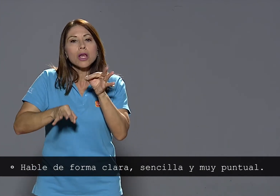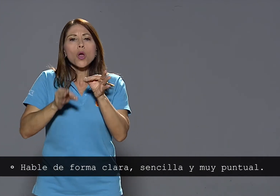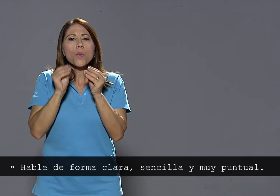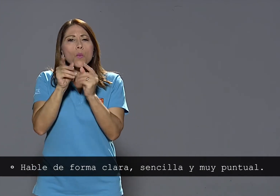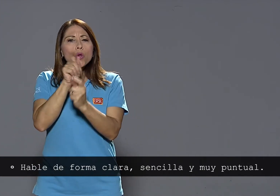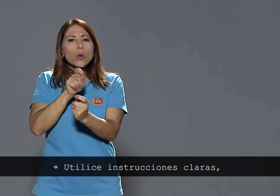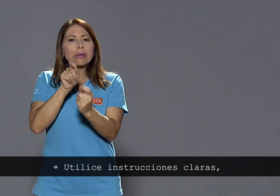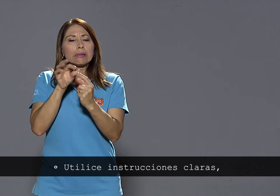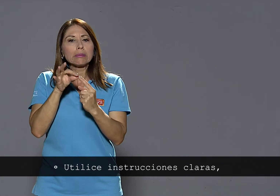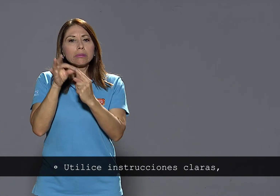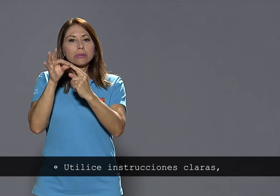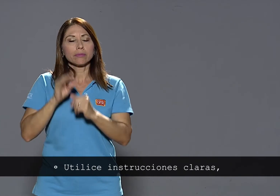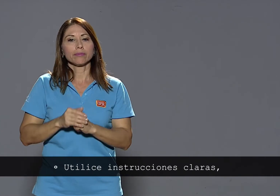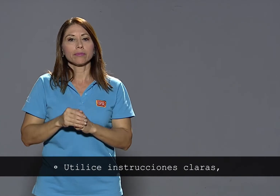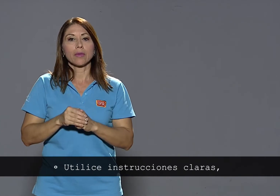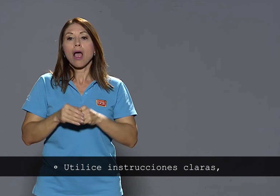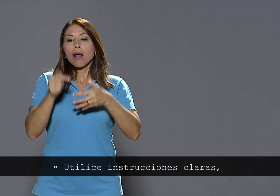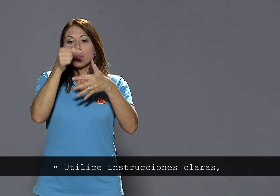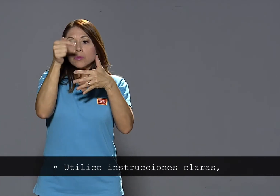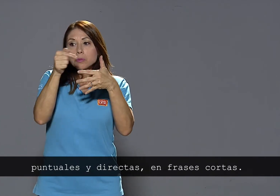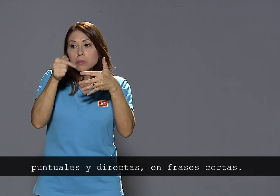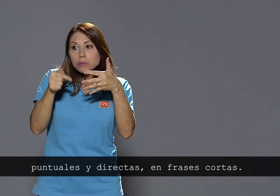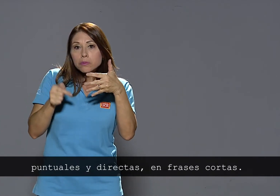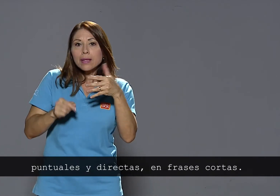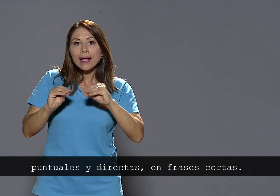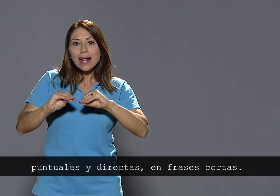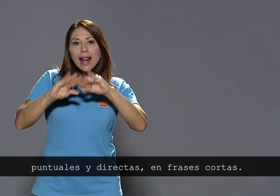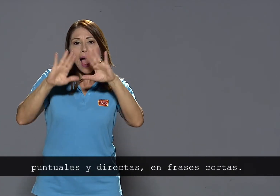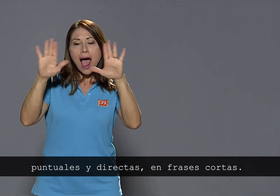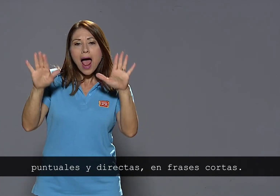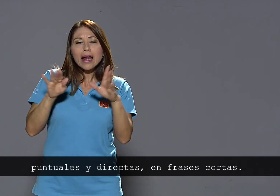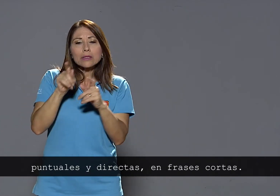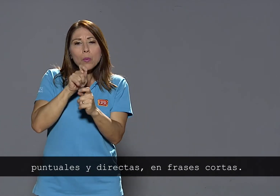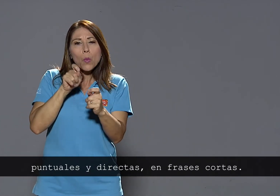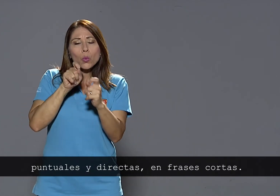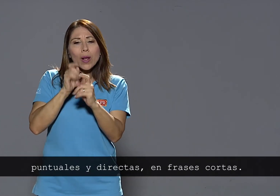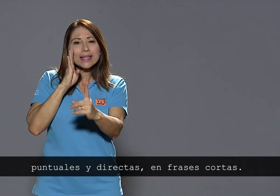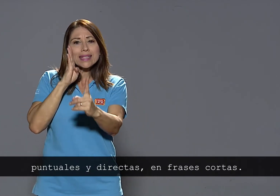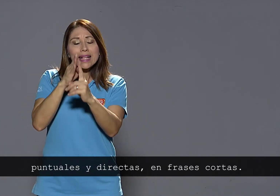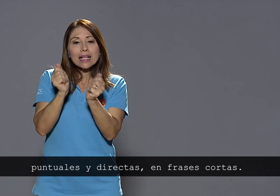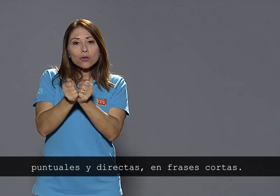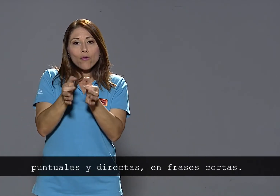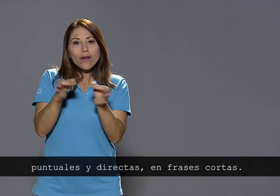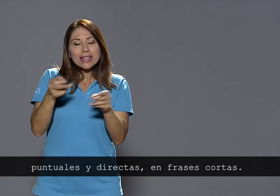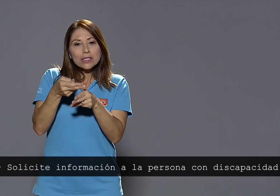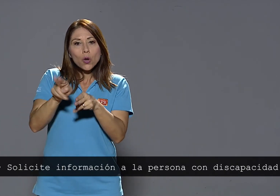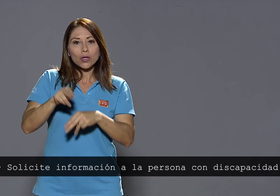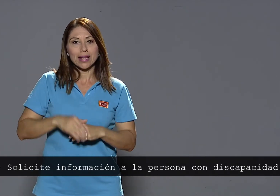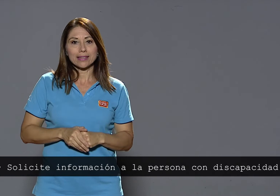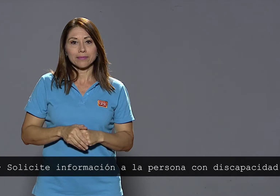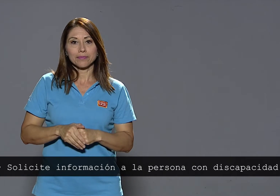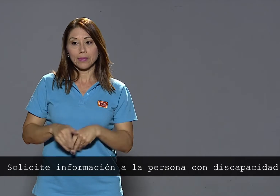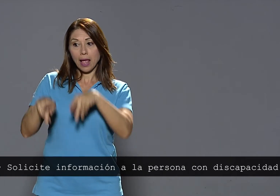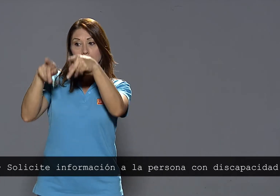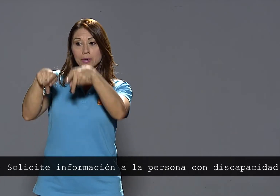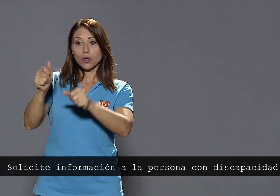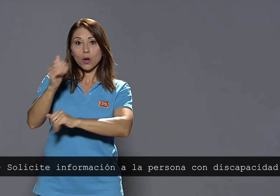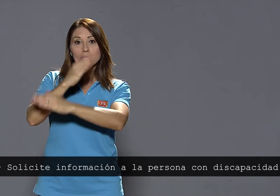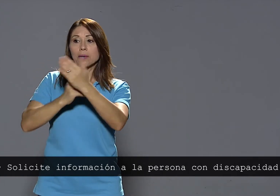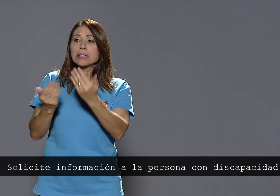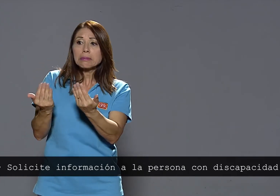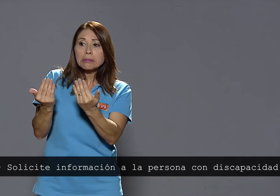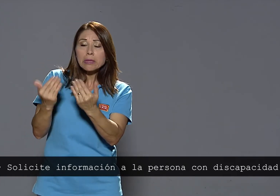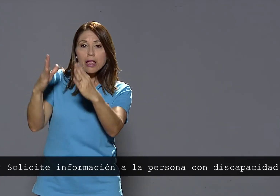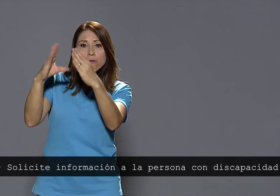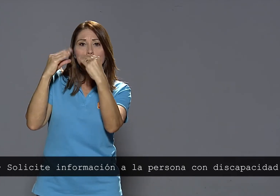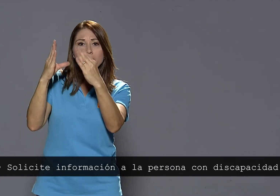puntual. Utilice instrucciones claras, puntuales y directas en frases cortas. Solicite información a la persona